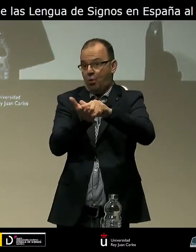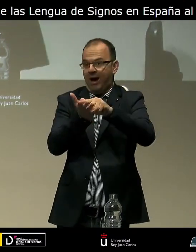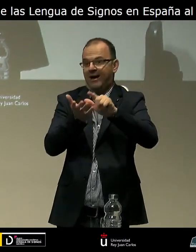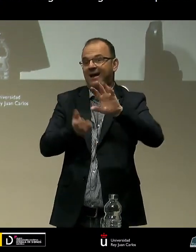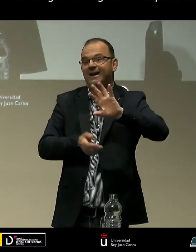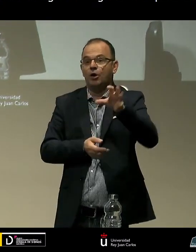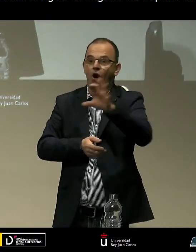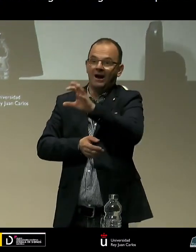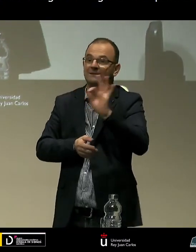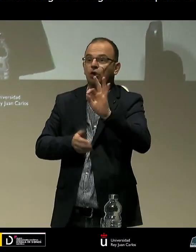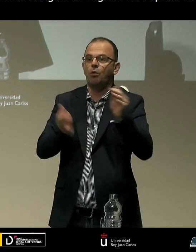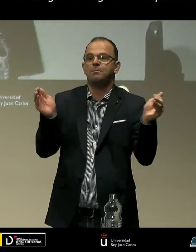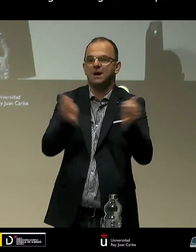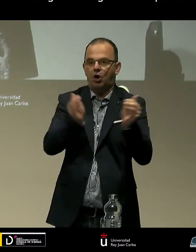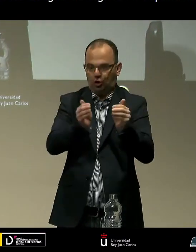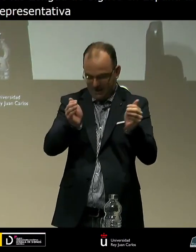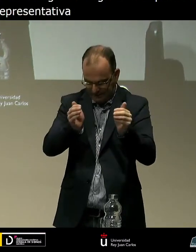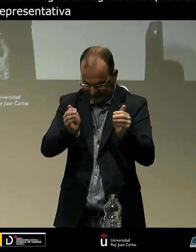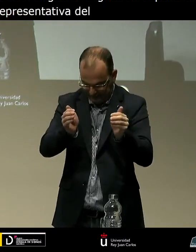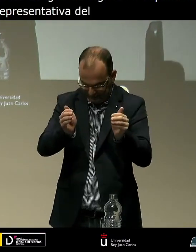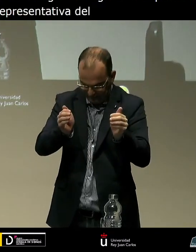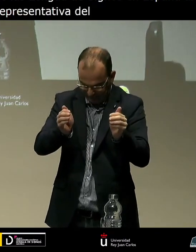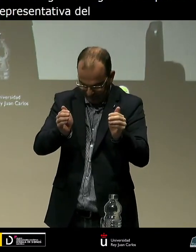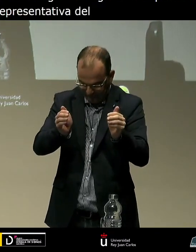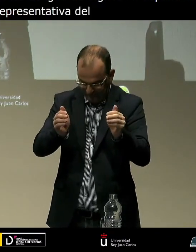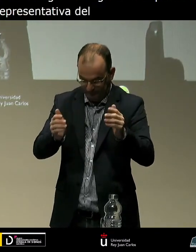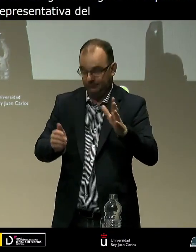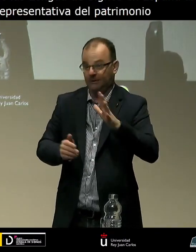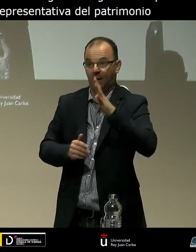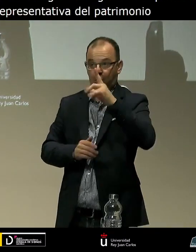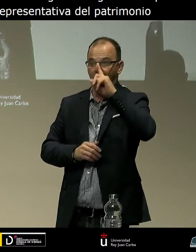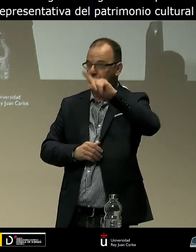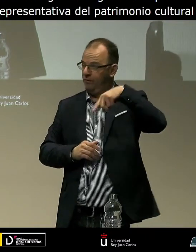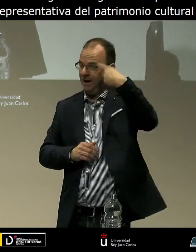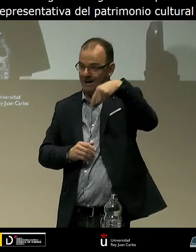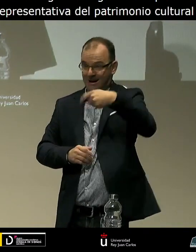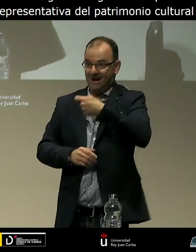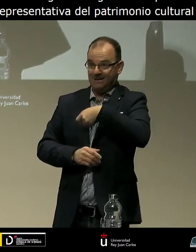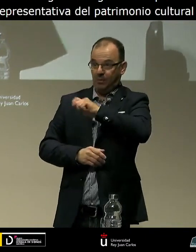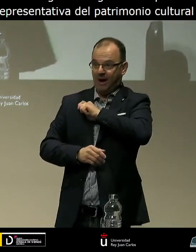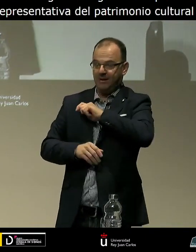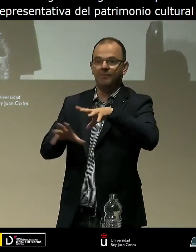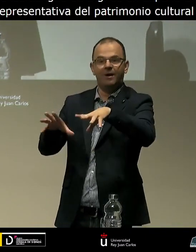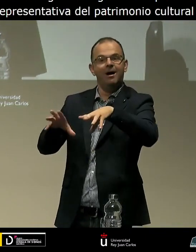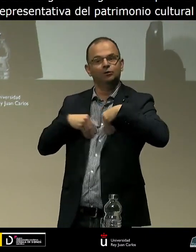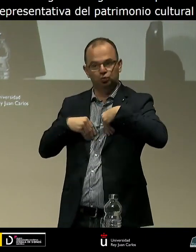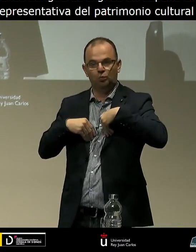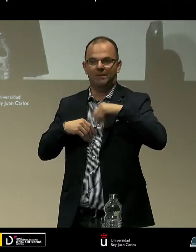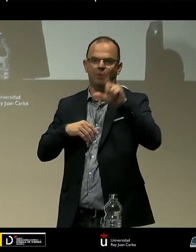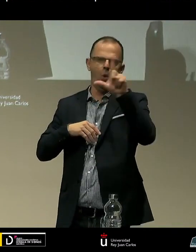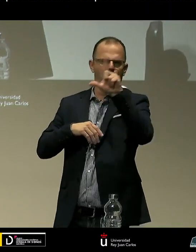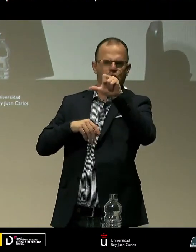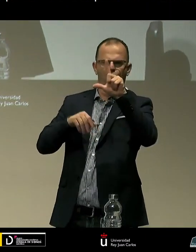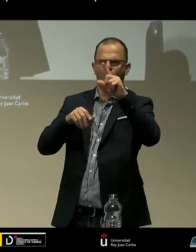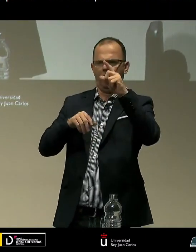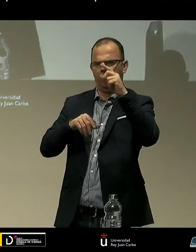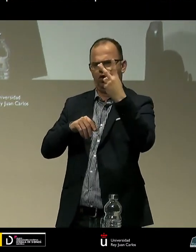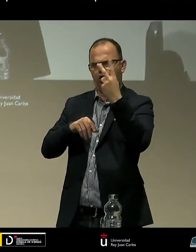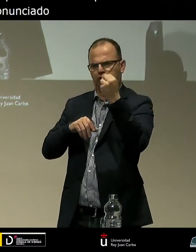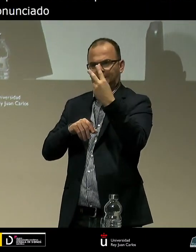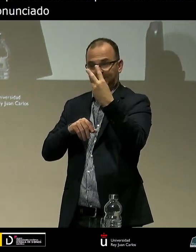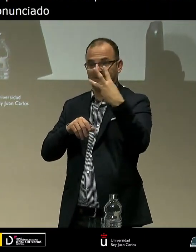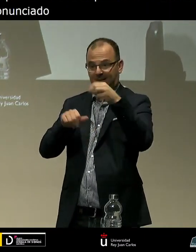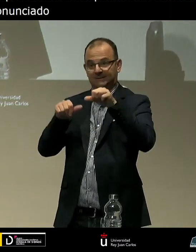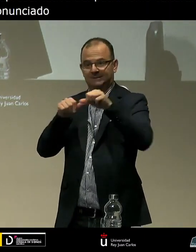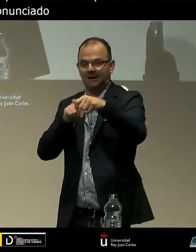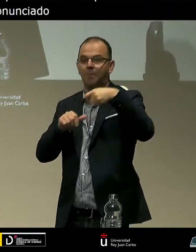inmaterial. Tras haberse pronunciado favorablemente a este respecto, el Consejo de Patrimonio Histórico Español, pues queremos que